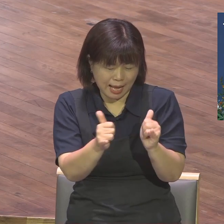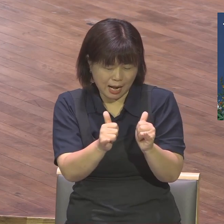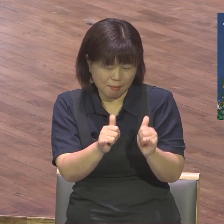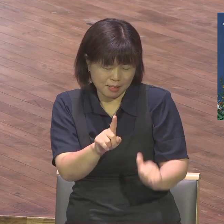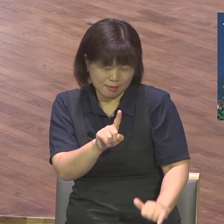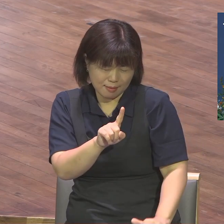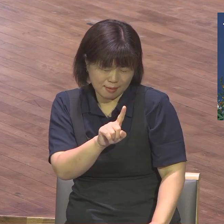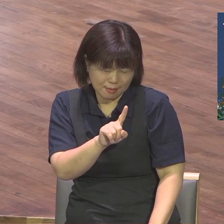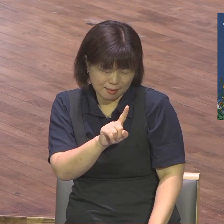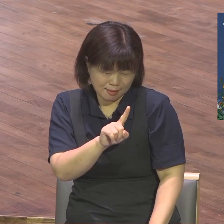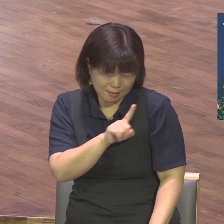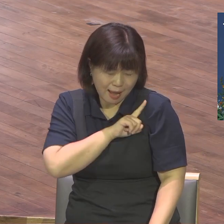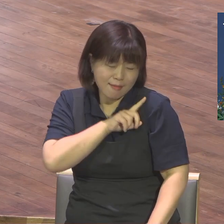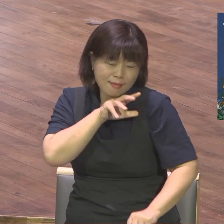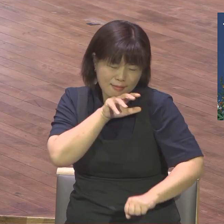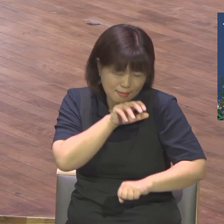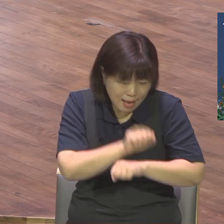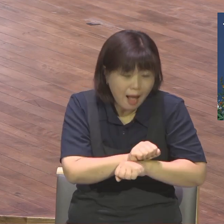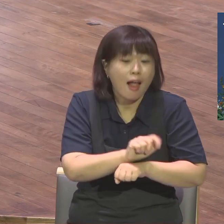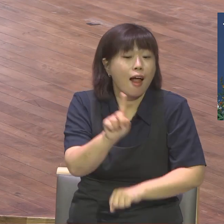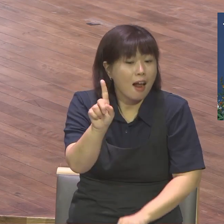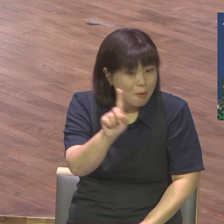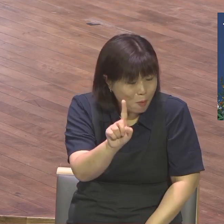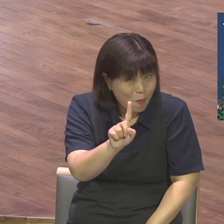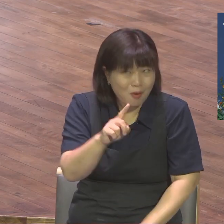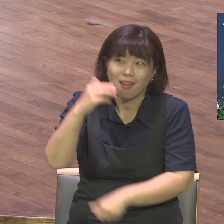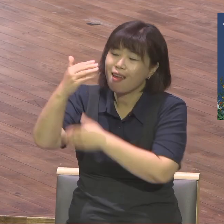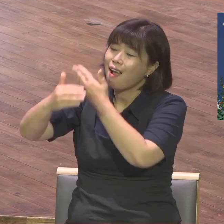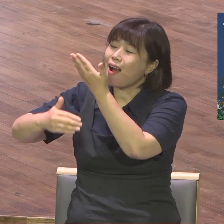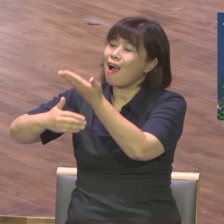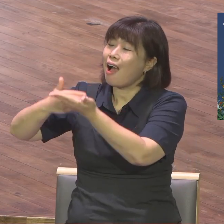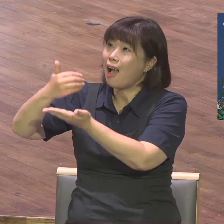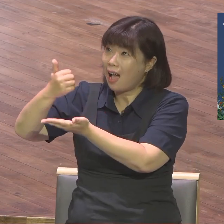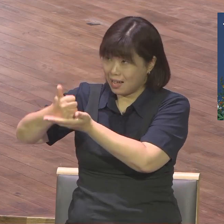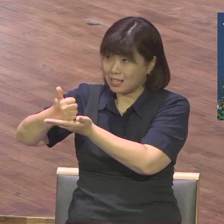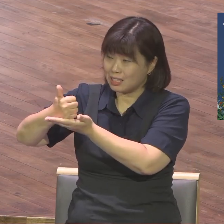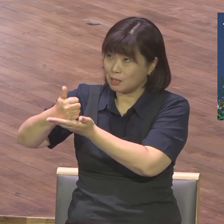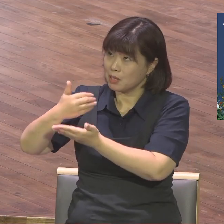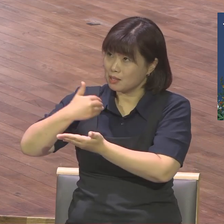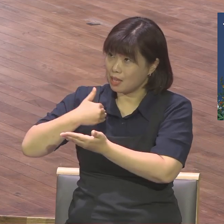나를 이 목적에 서겠다고 작정한 그 목적을